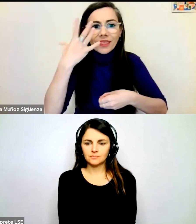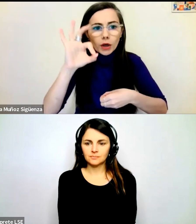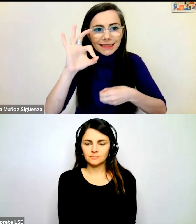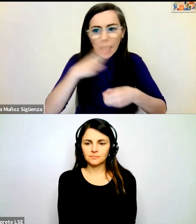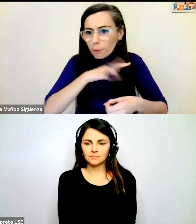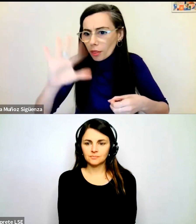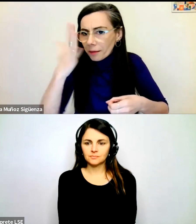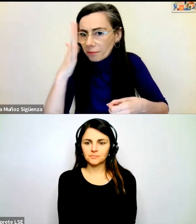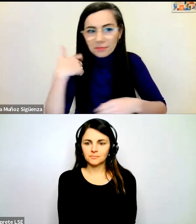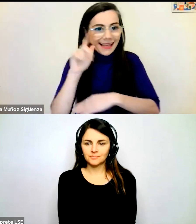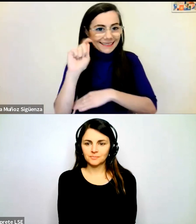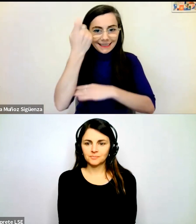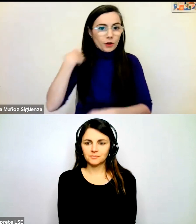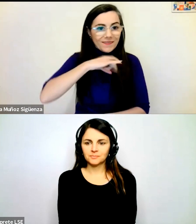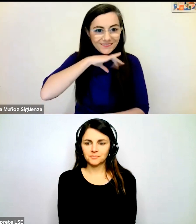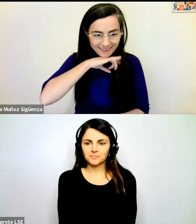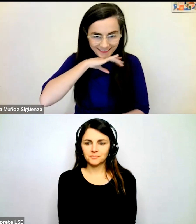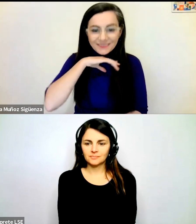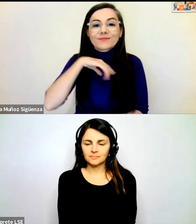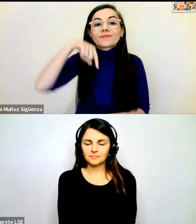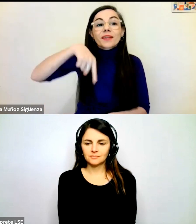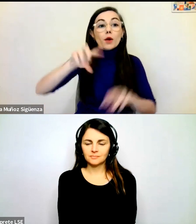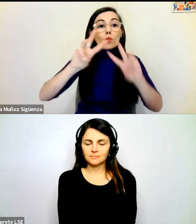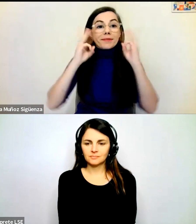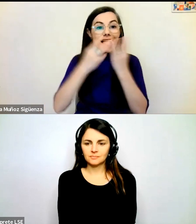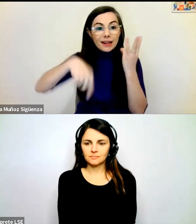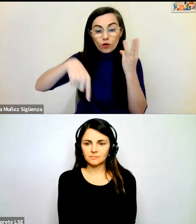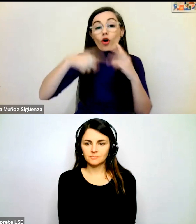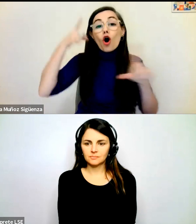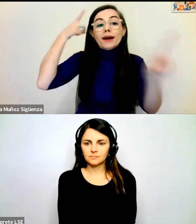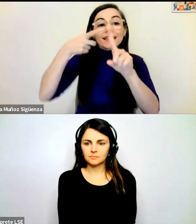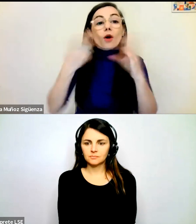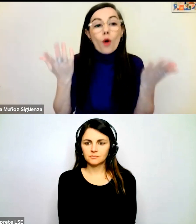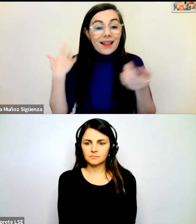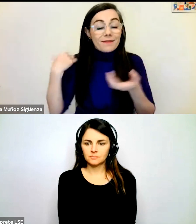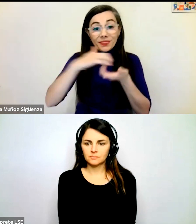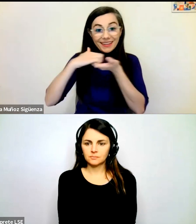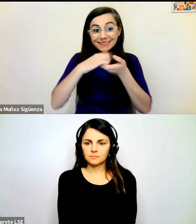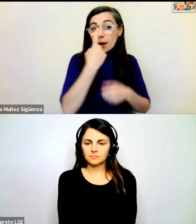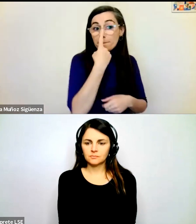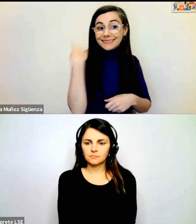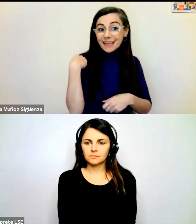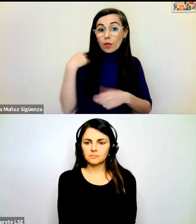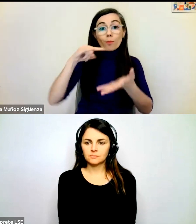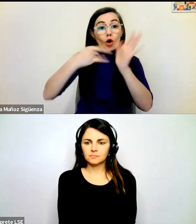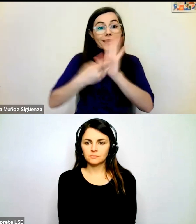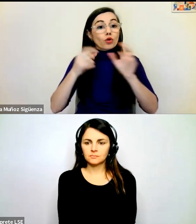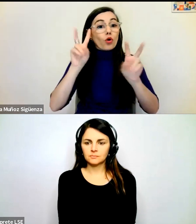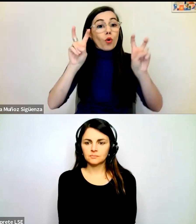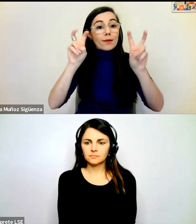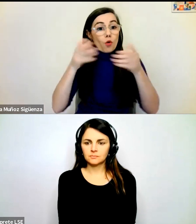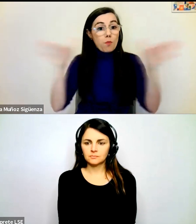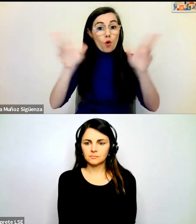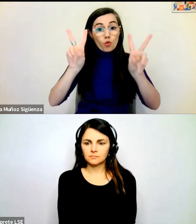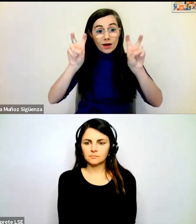en este webinario de participación que estoy viendo de casi 50 personas, lo cual nos alegra muchísimo. Y el